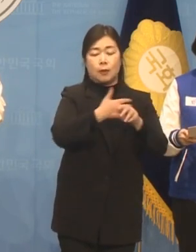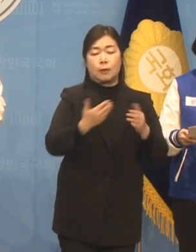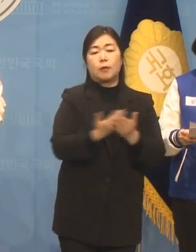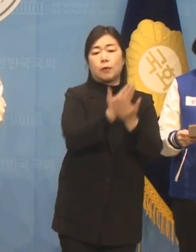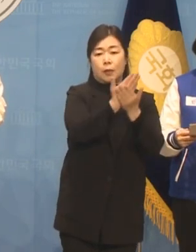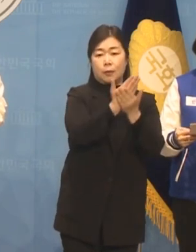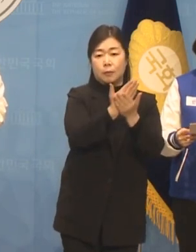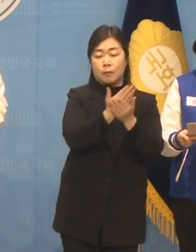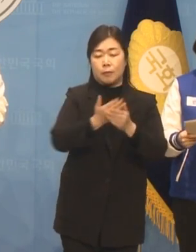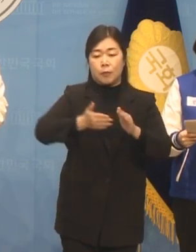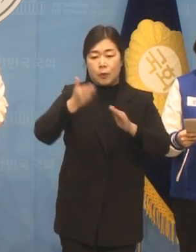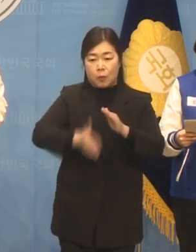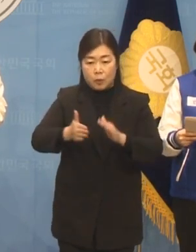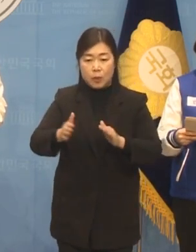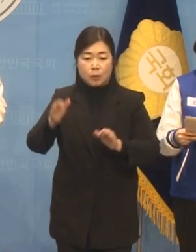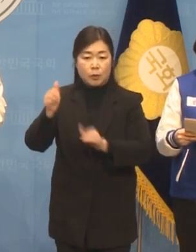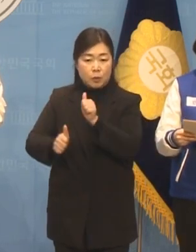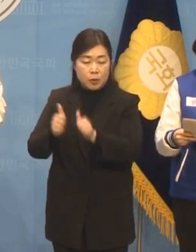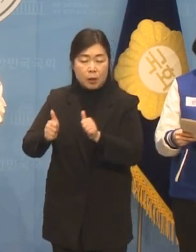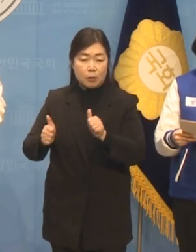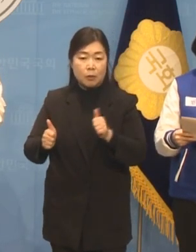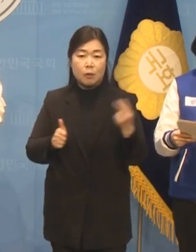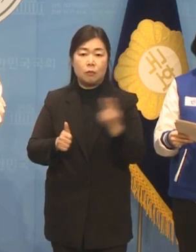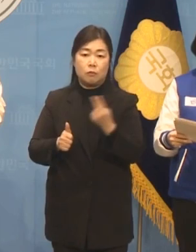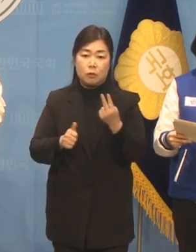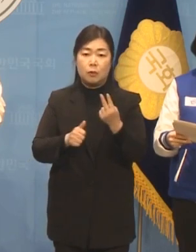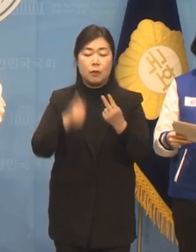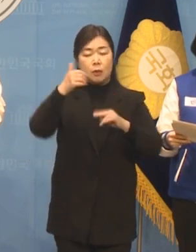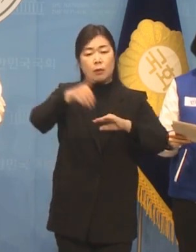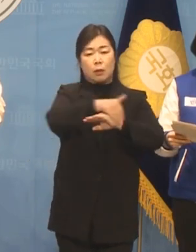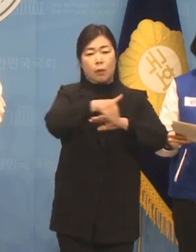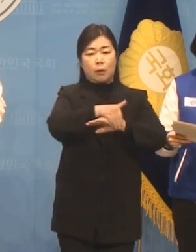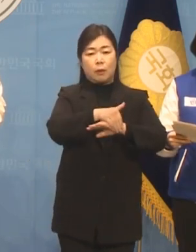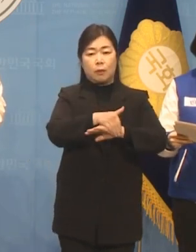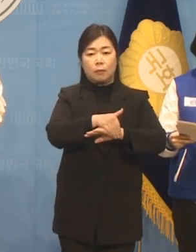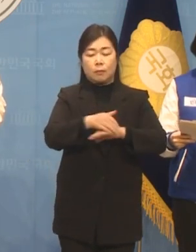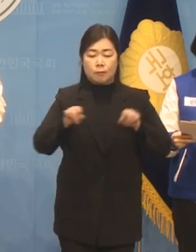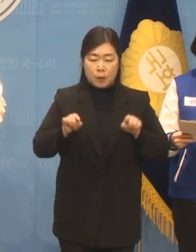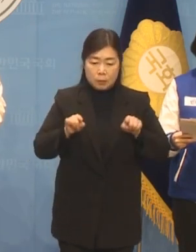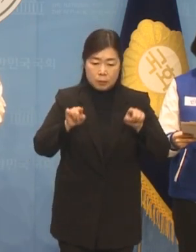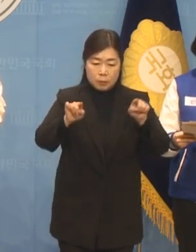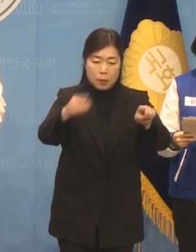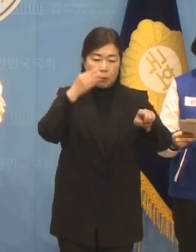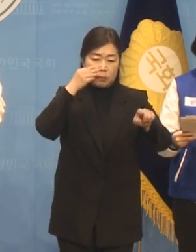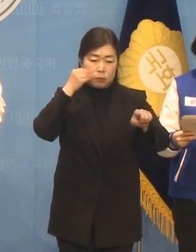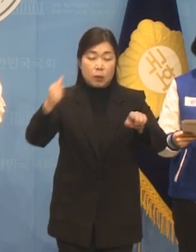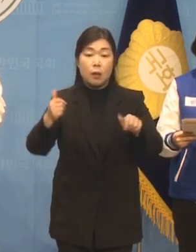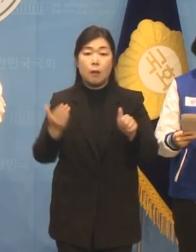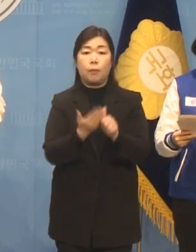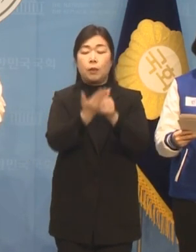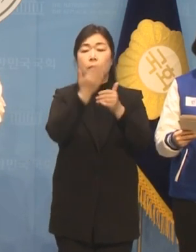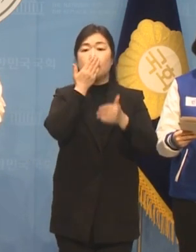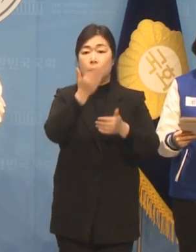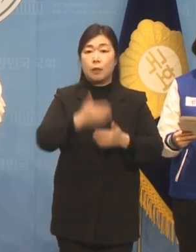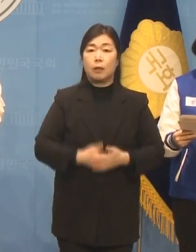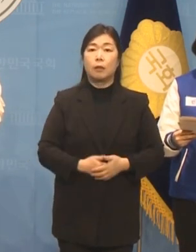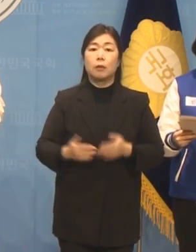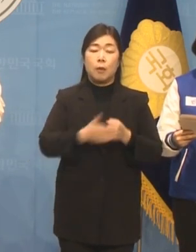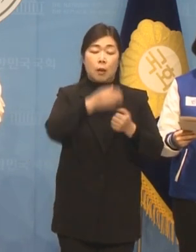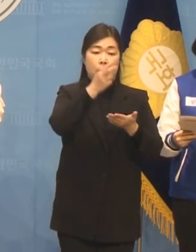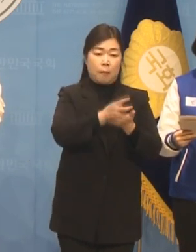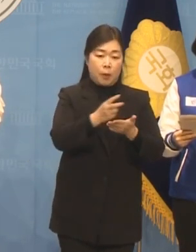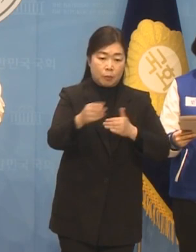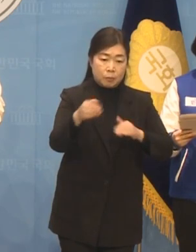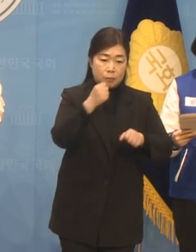통해서 두 가지의 경제 전략들이 두 바퀴로 잘 굴러갈 수 있도록 입법이나 정책들을 추진해 나갈